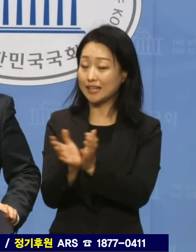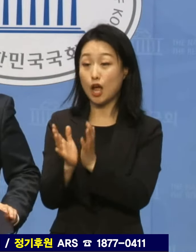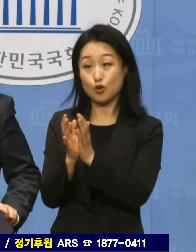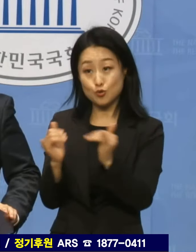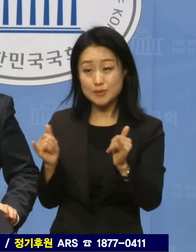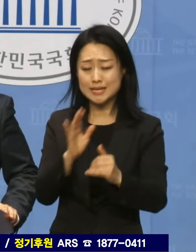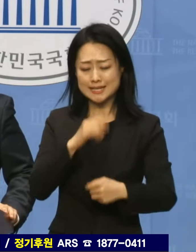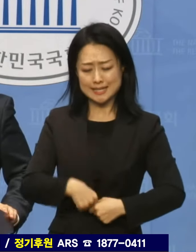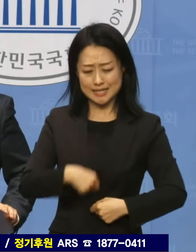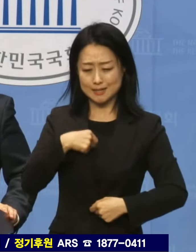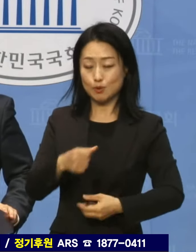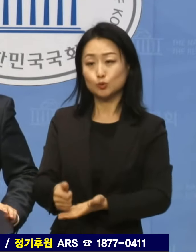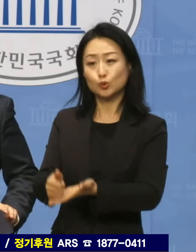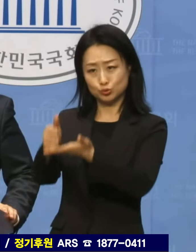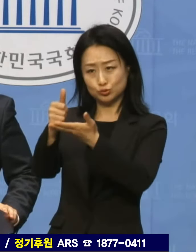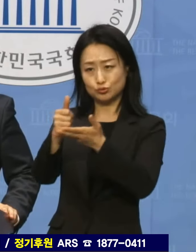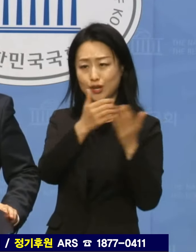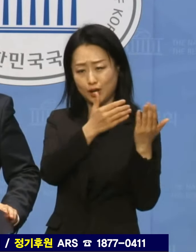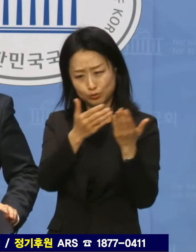진심으로